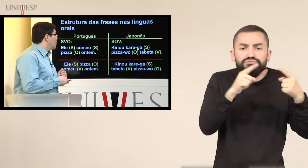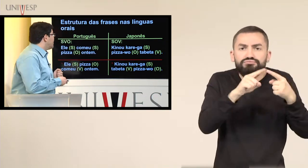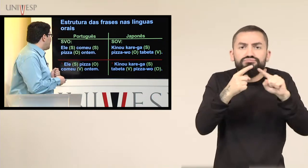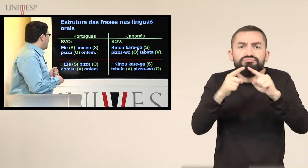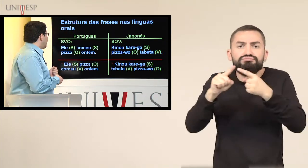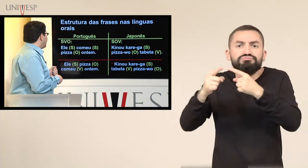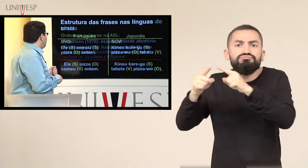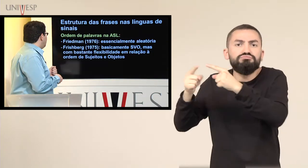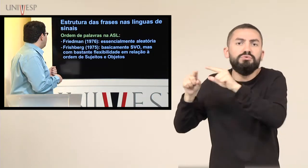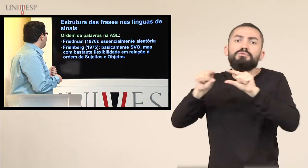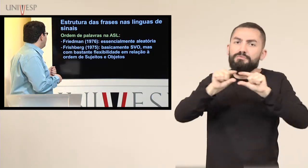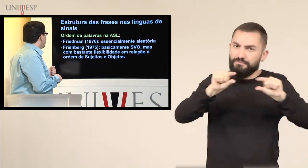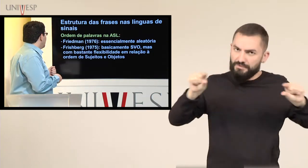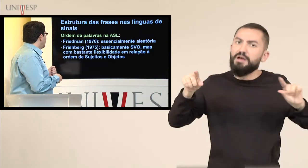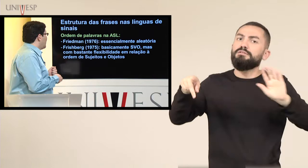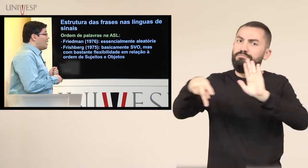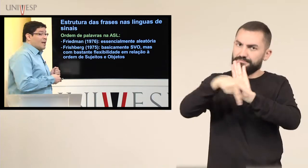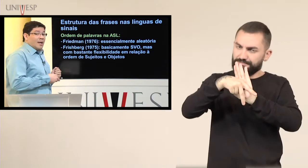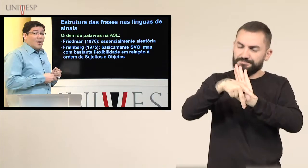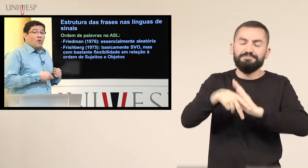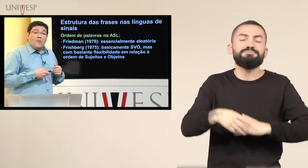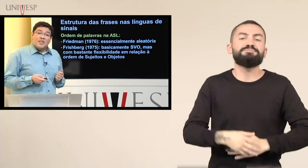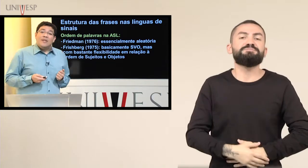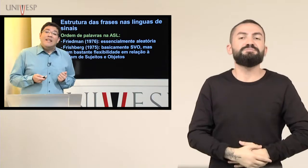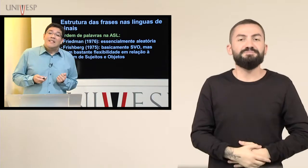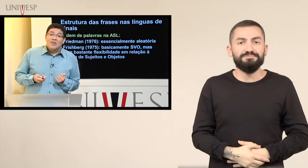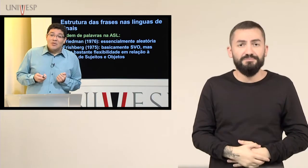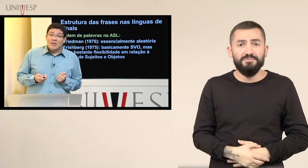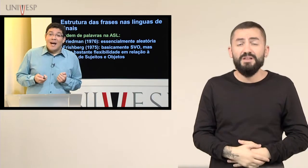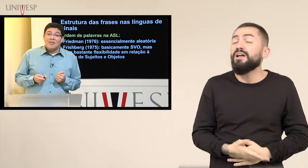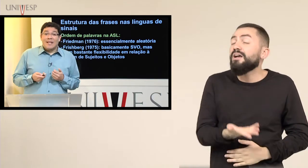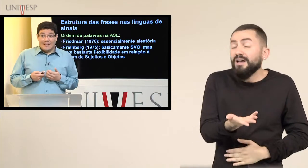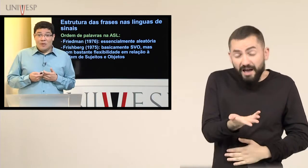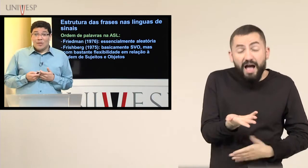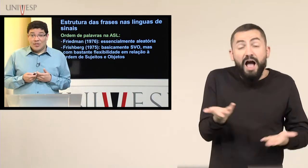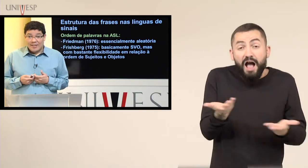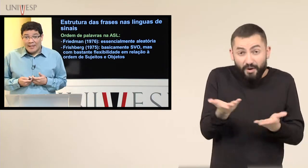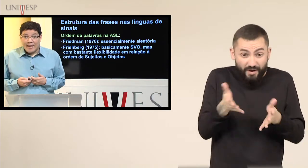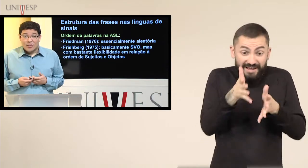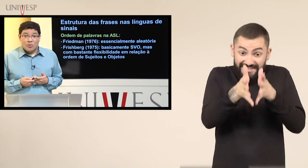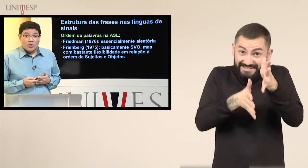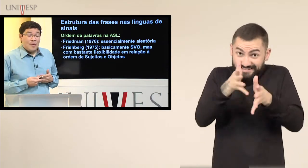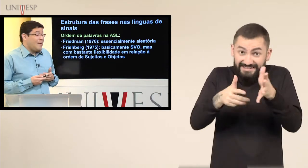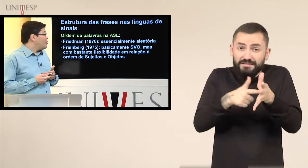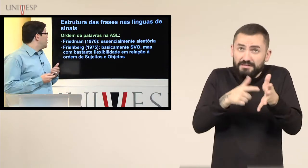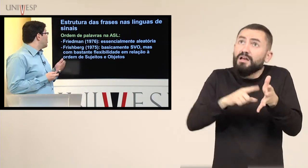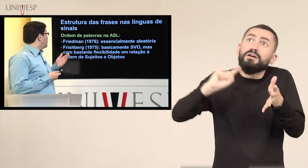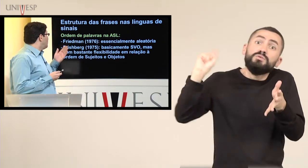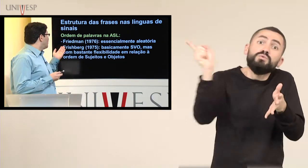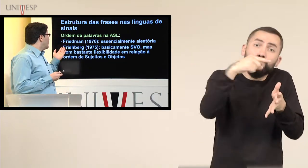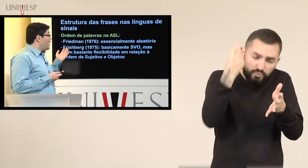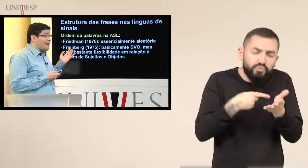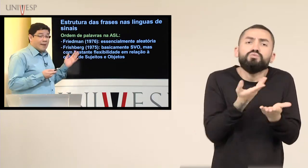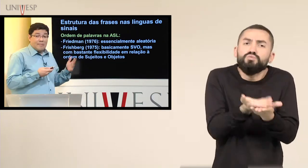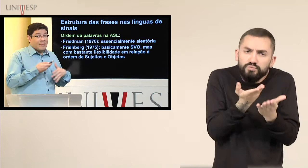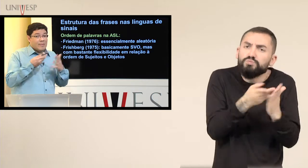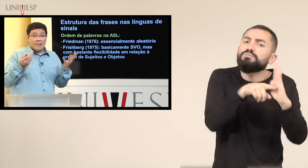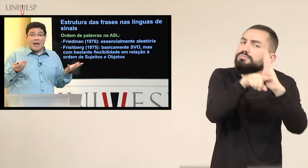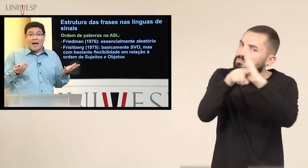de suas frases. O mesmo tem sido estudado nas línguas de sinais. Os primeiros estudos